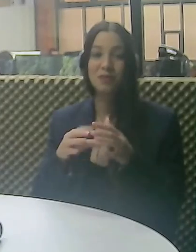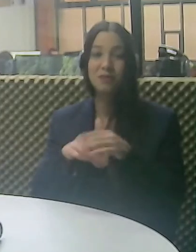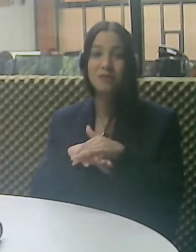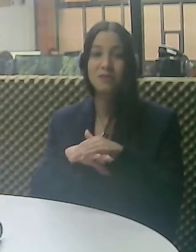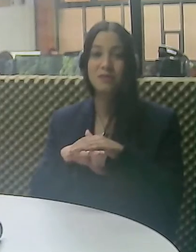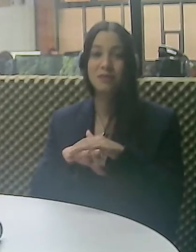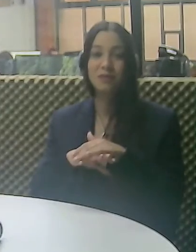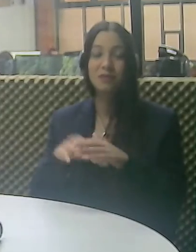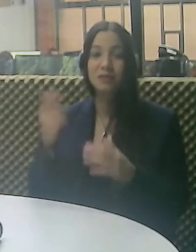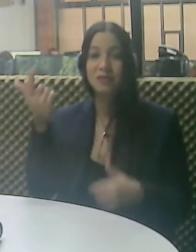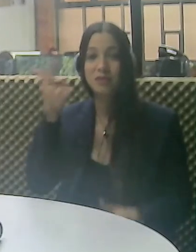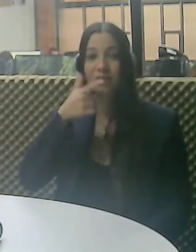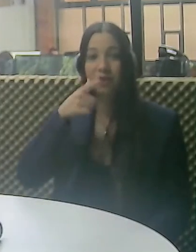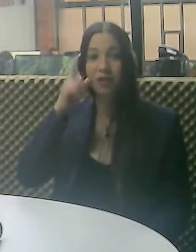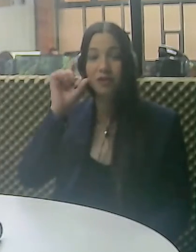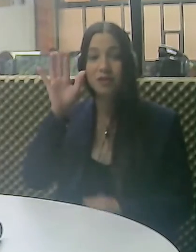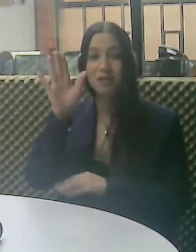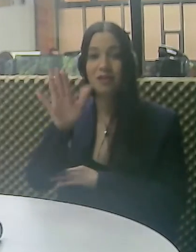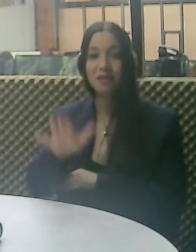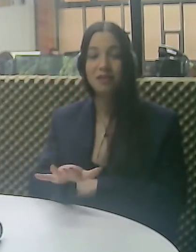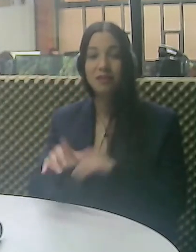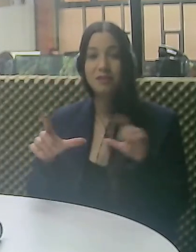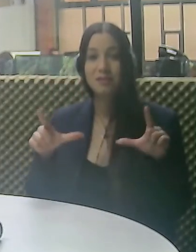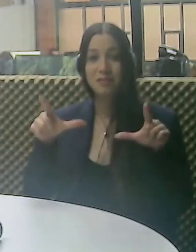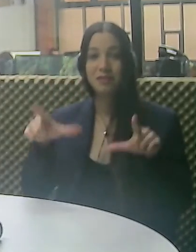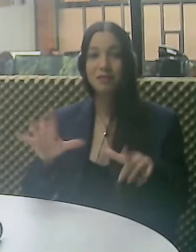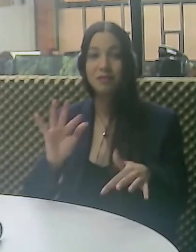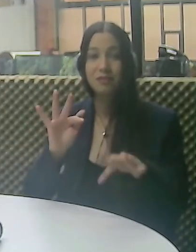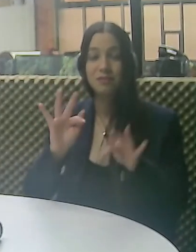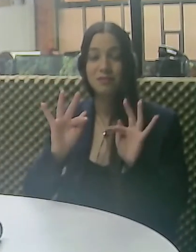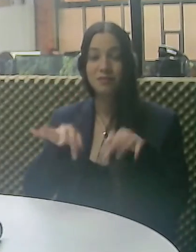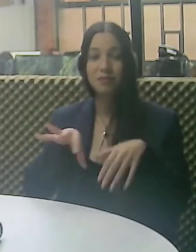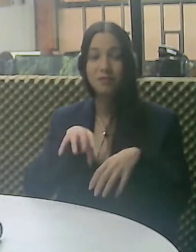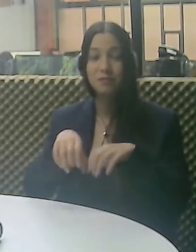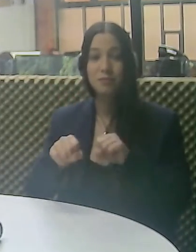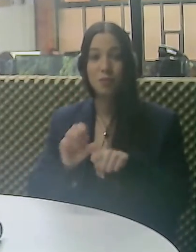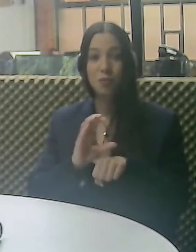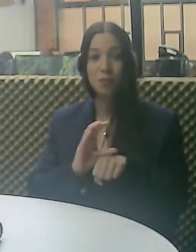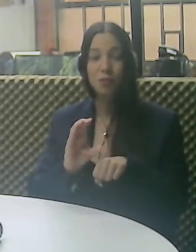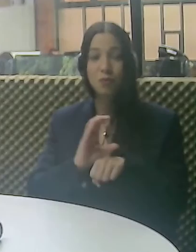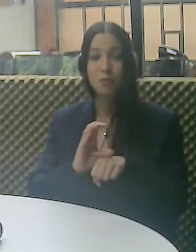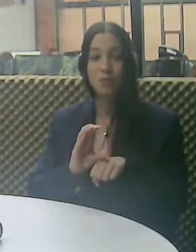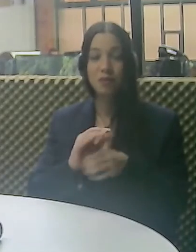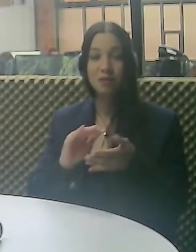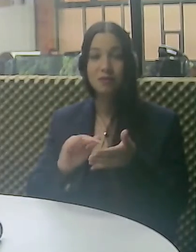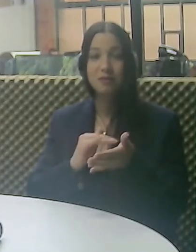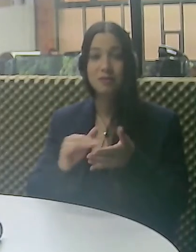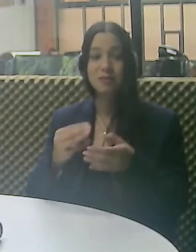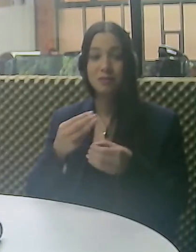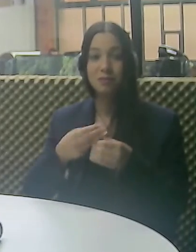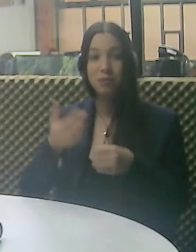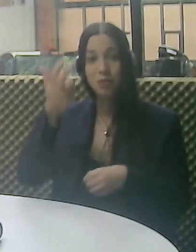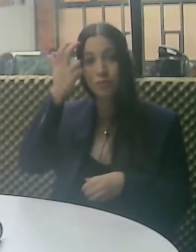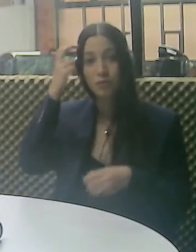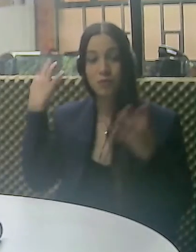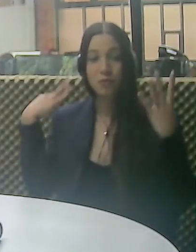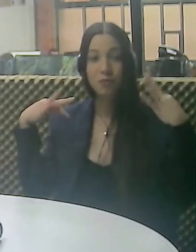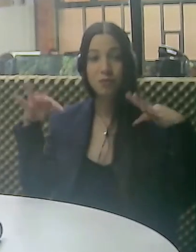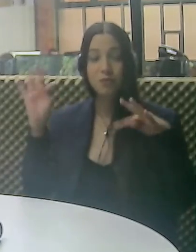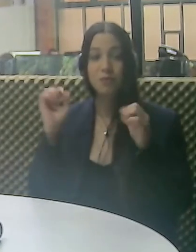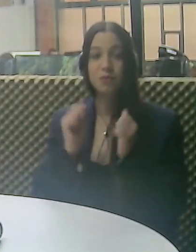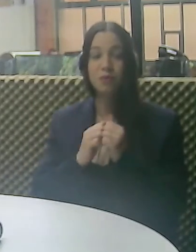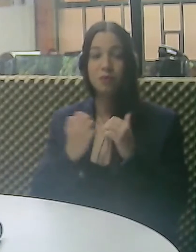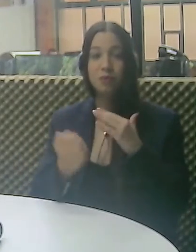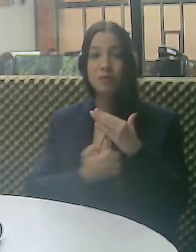Braille recebeu na tarde de ontem os certificados de conclusão do curso. Promovida pela Secretaria Municipal de Cultura e Turismo, ao lado